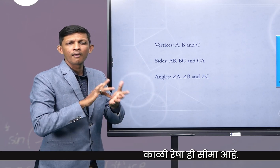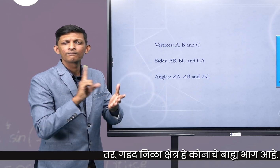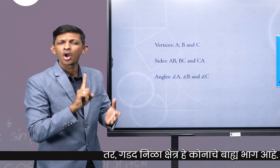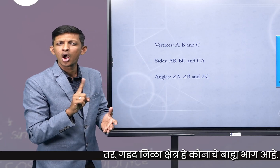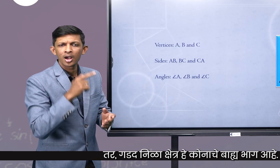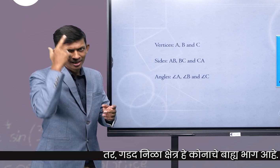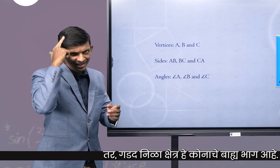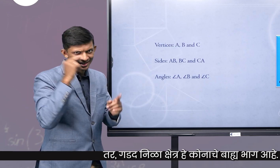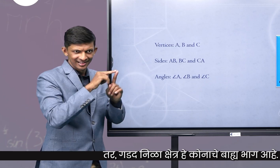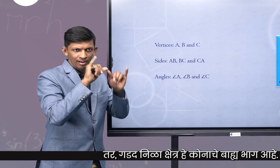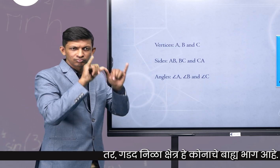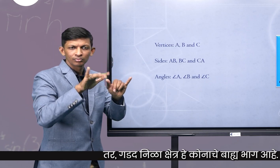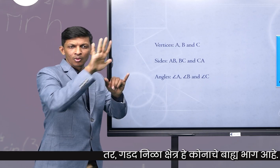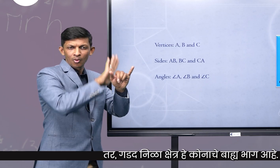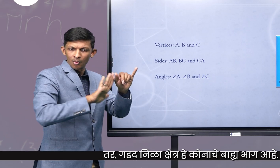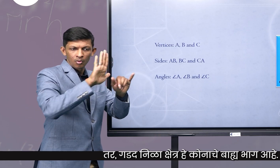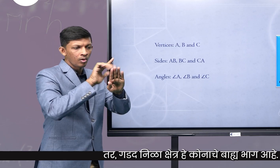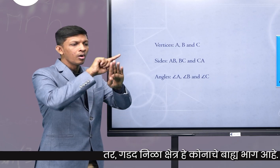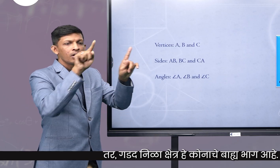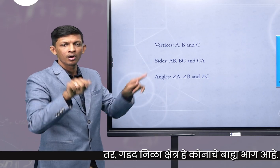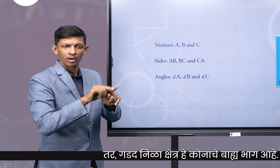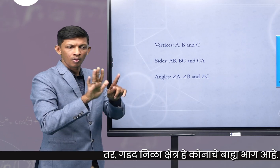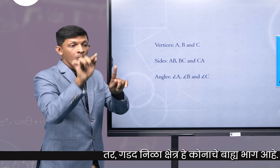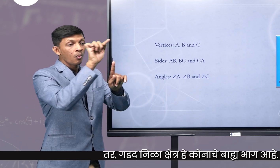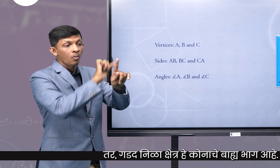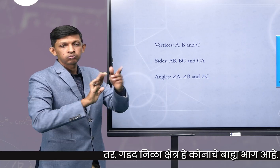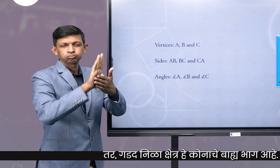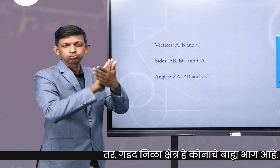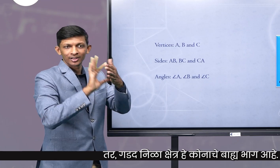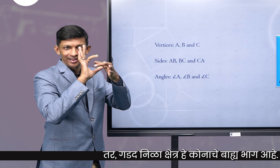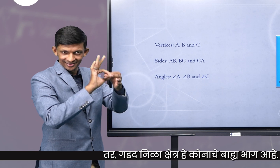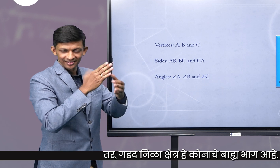तर गडद निळा क्षेत्र हे कोनाचे बाह्य भाग आहेत.